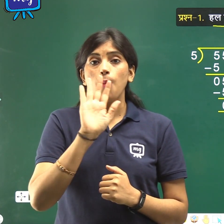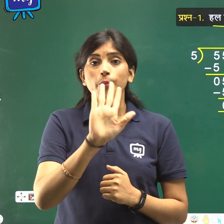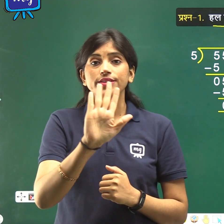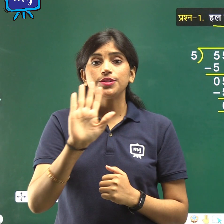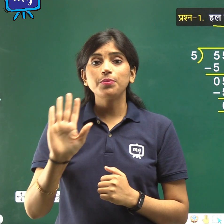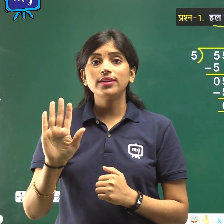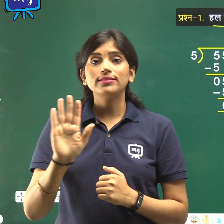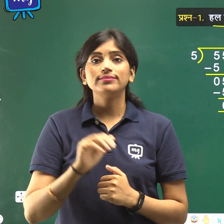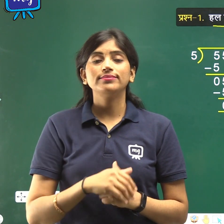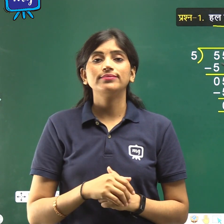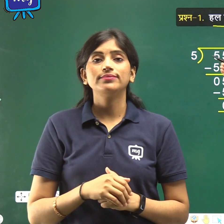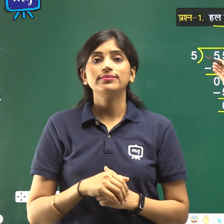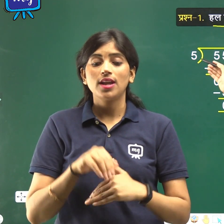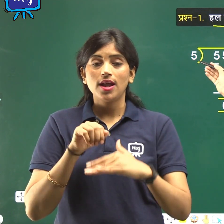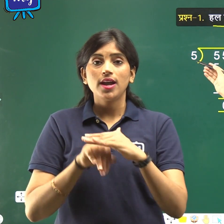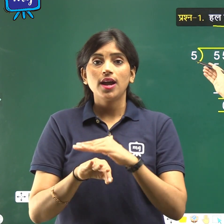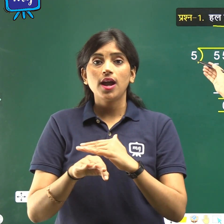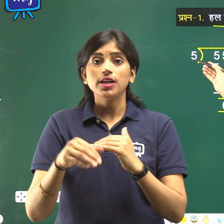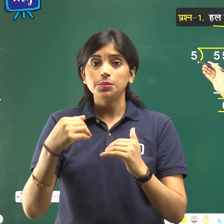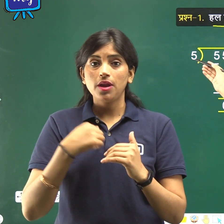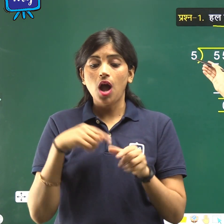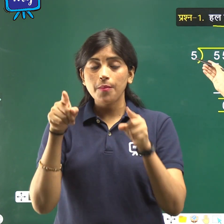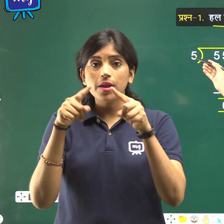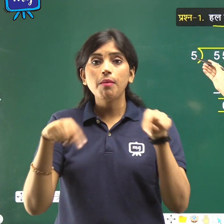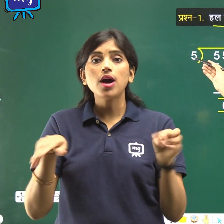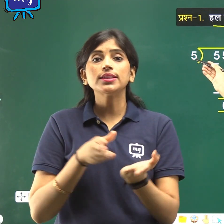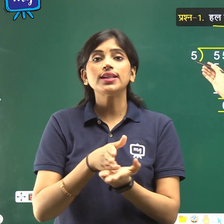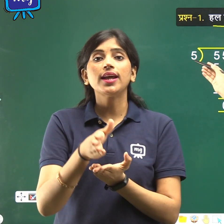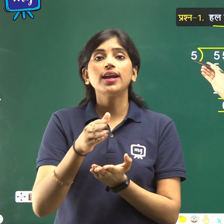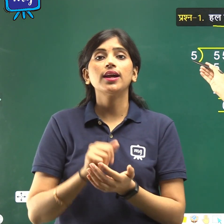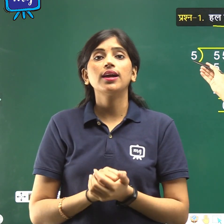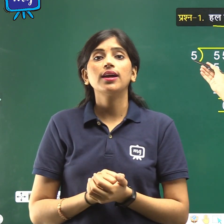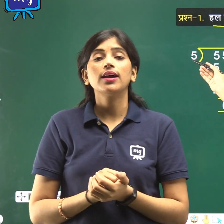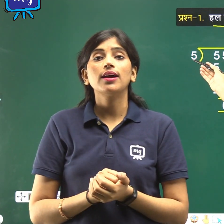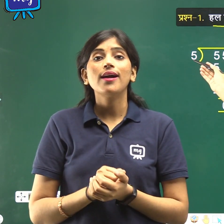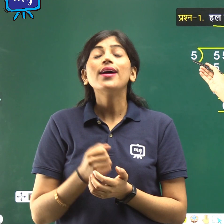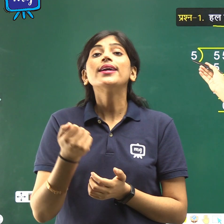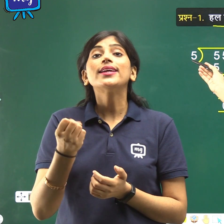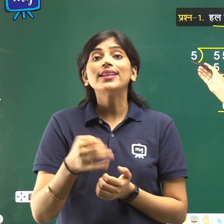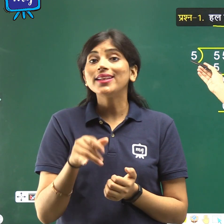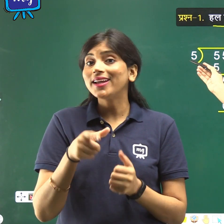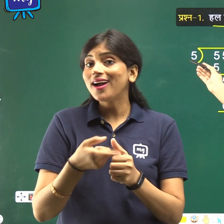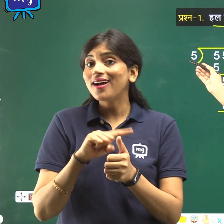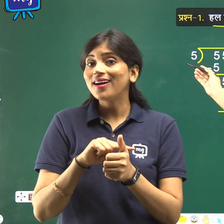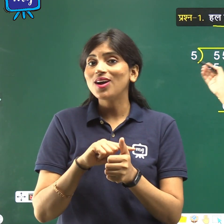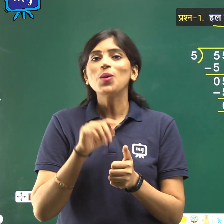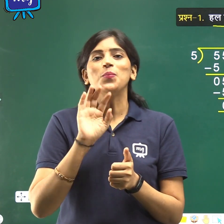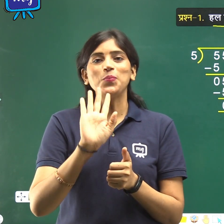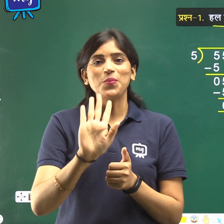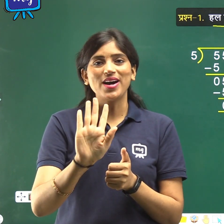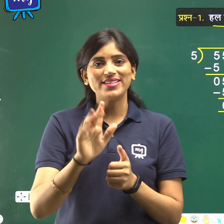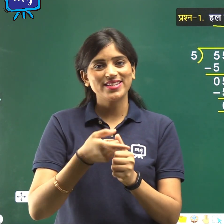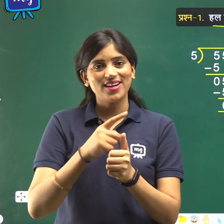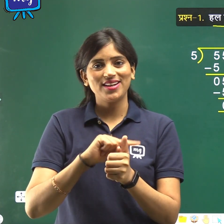55। इसमें हमें भाग देना है कितने का? 5